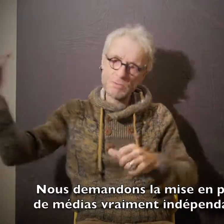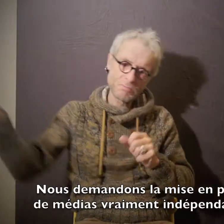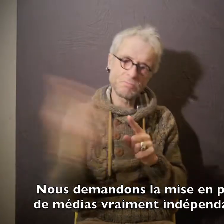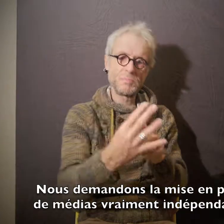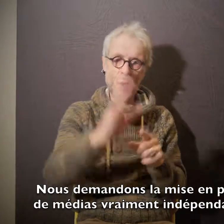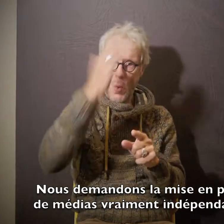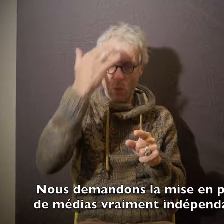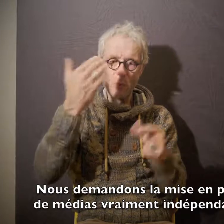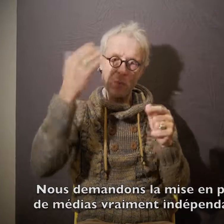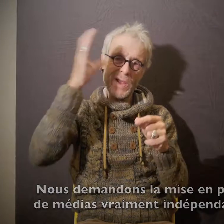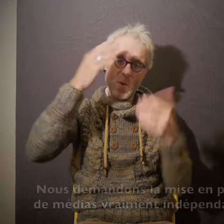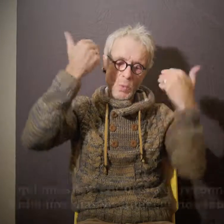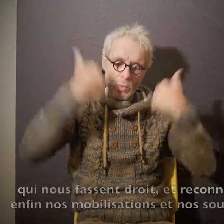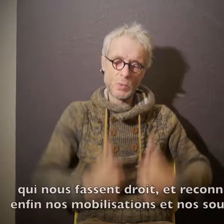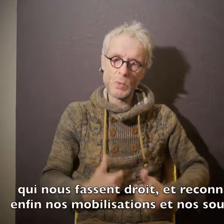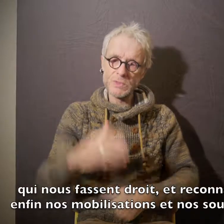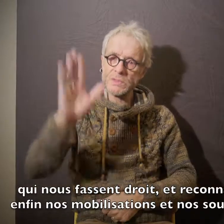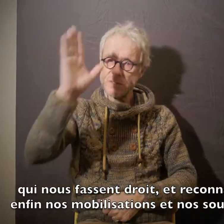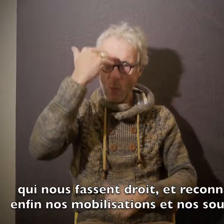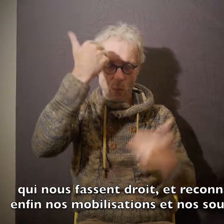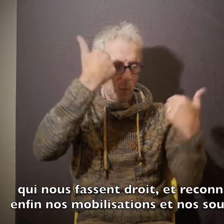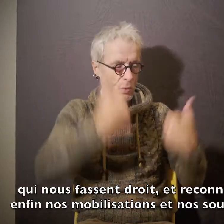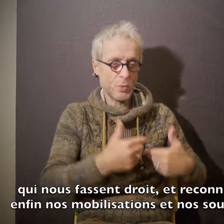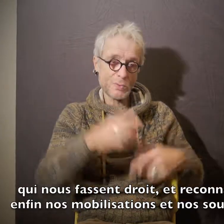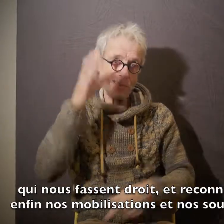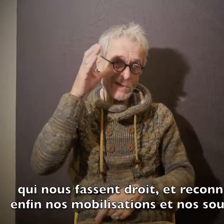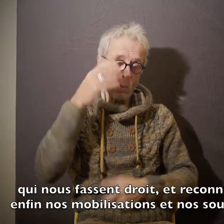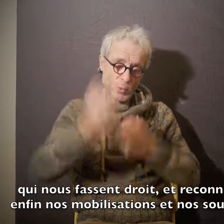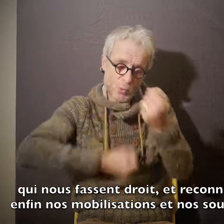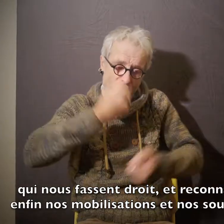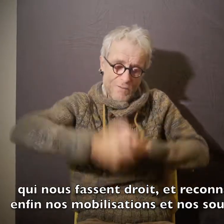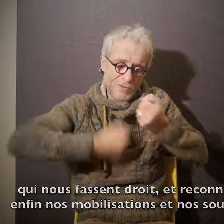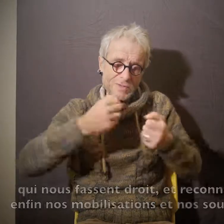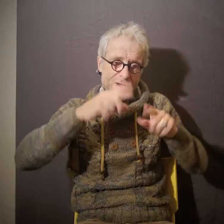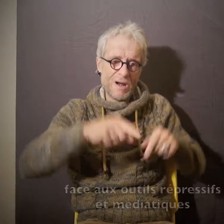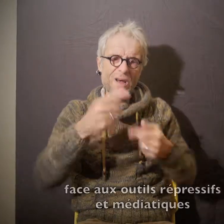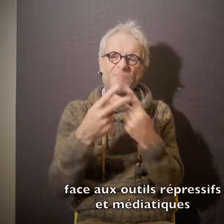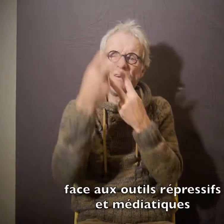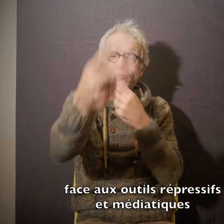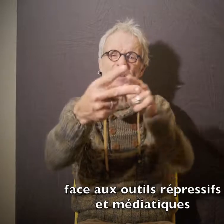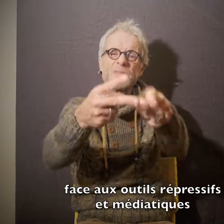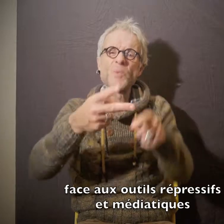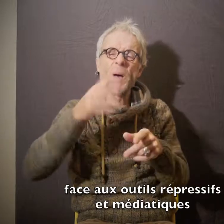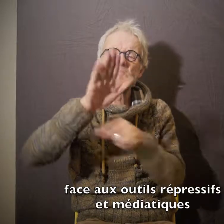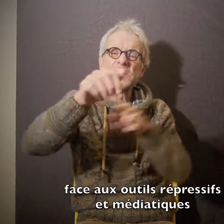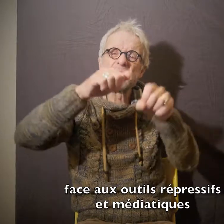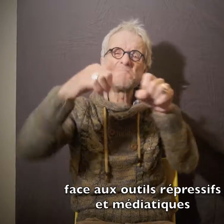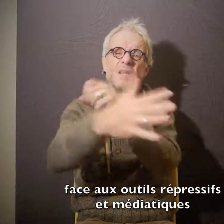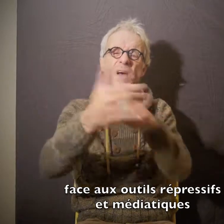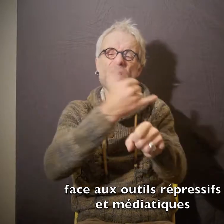vraiment indépendants qui nous fassent droit et reconnaissent enfin nos mobilisations et nos souffrances face aux outils répressifs et